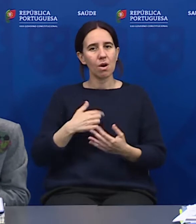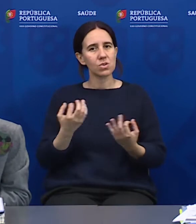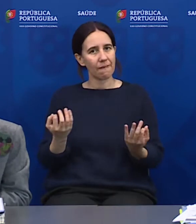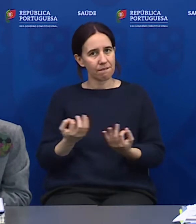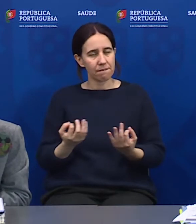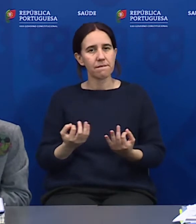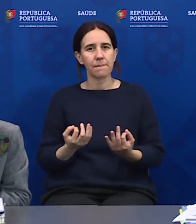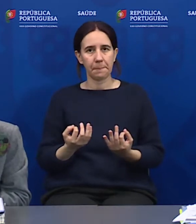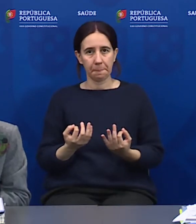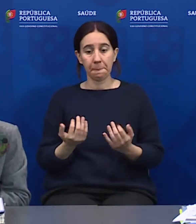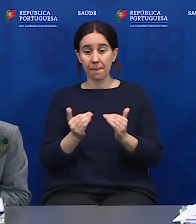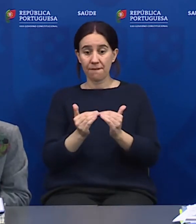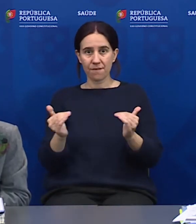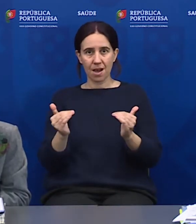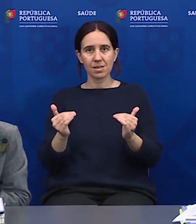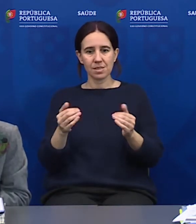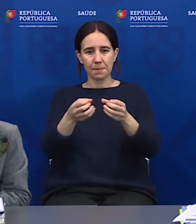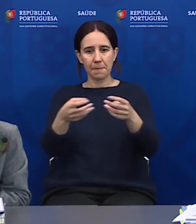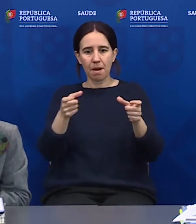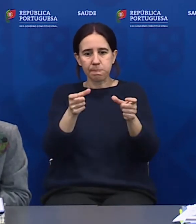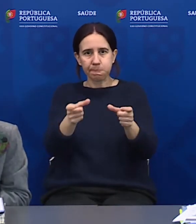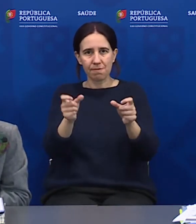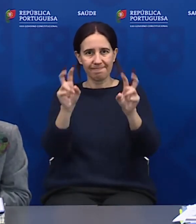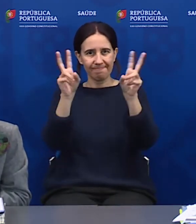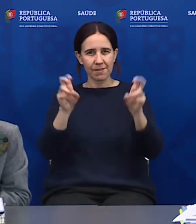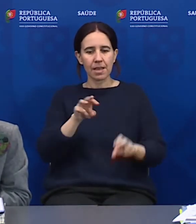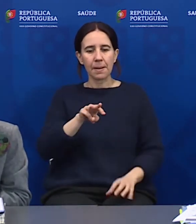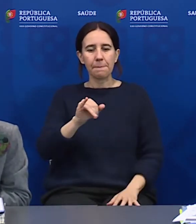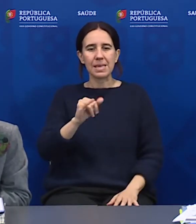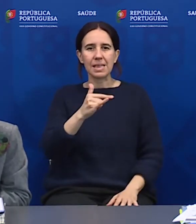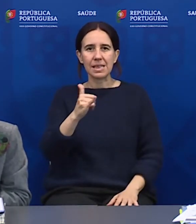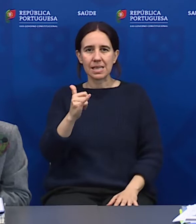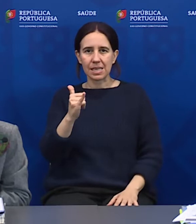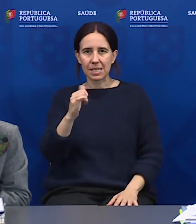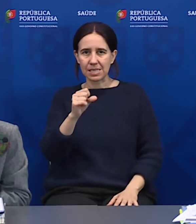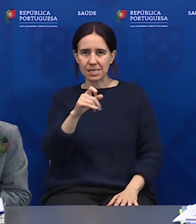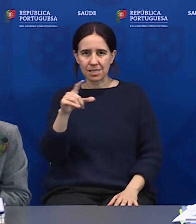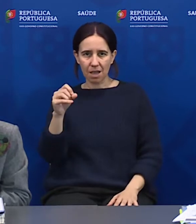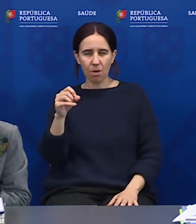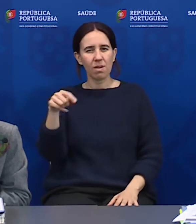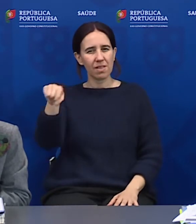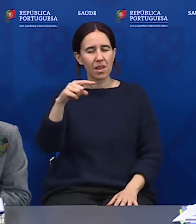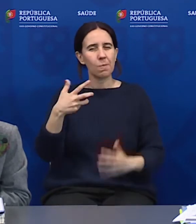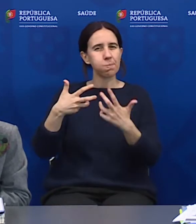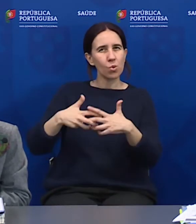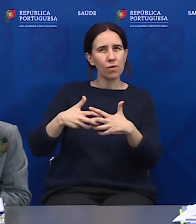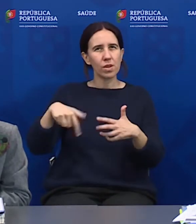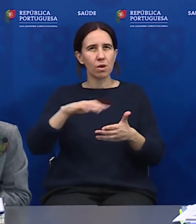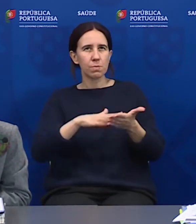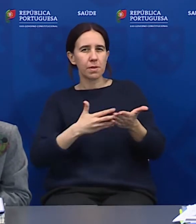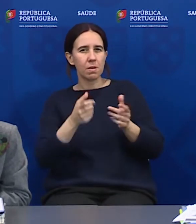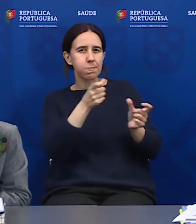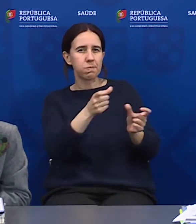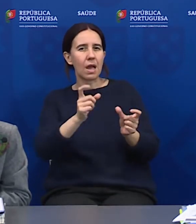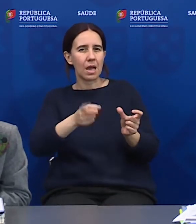facto em fase de mitigação. Creio que tem havido algumas dúvidas em relação ao nosso plano de contingência.